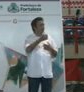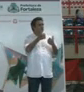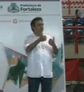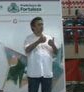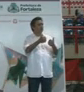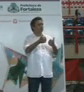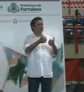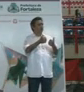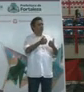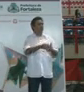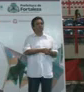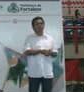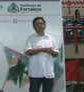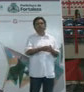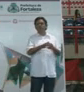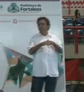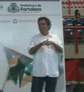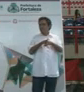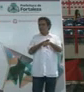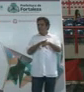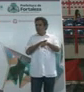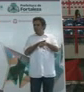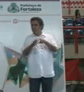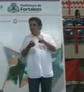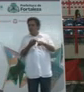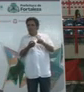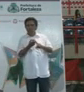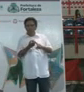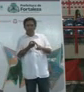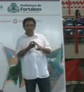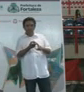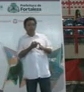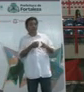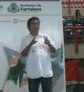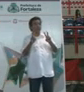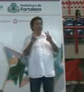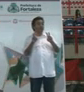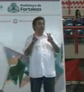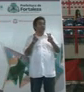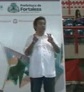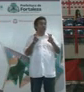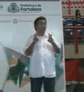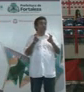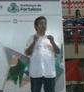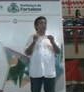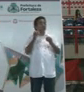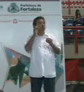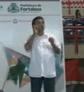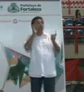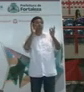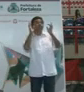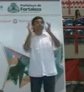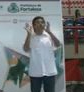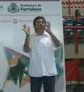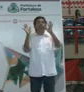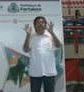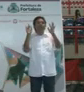maior, né? Conversamos também sobre o poder do